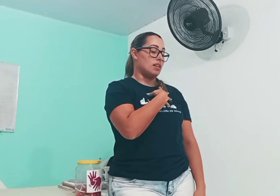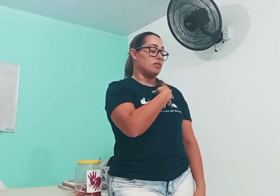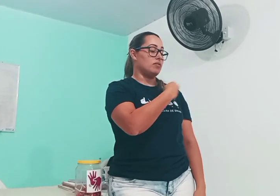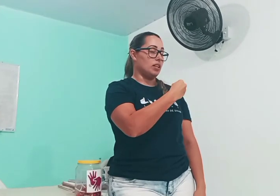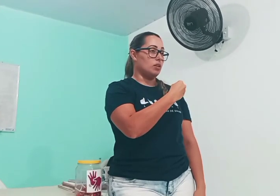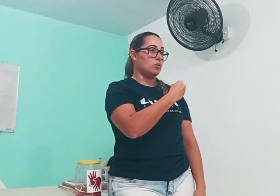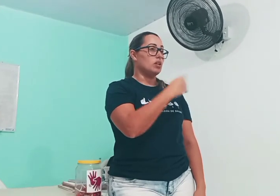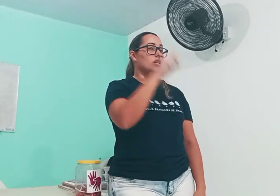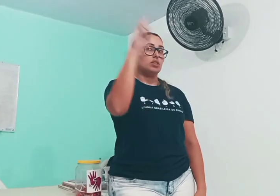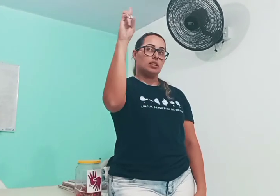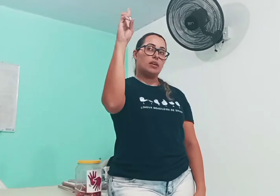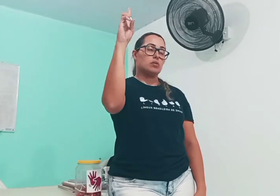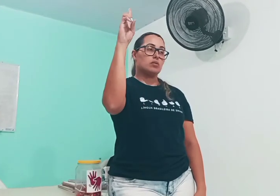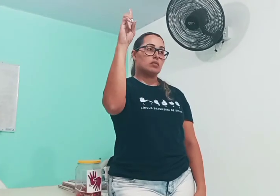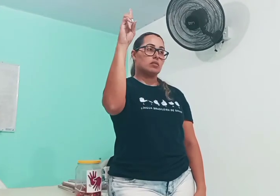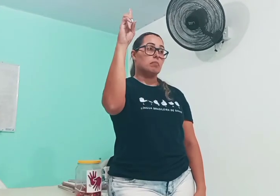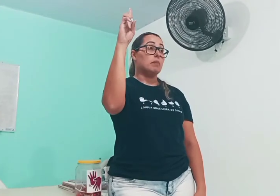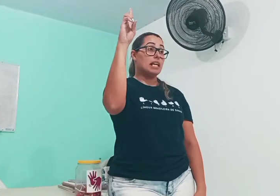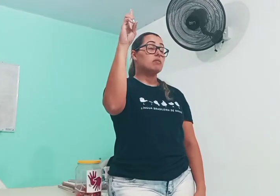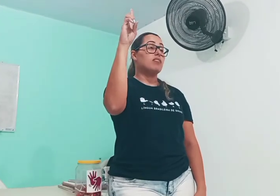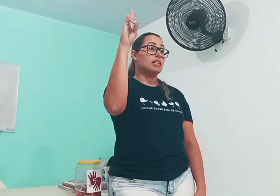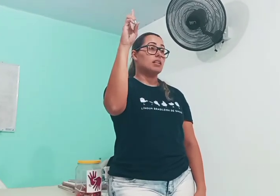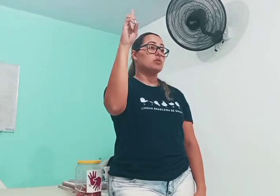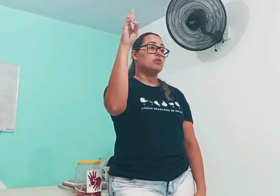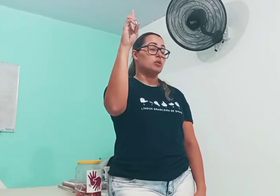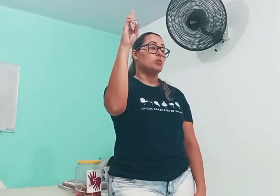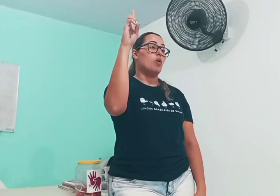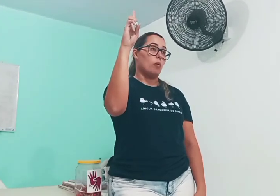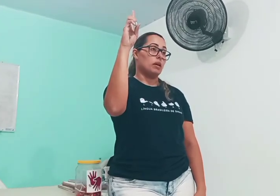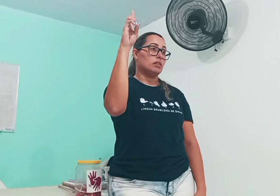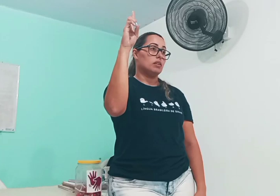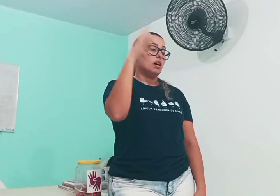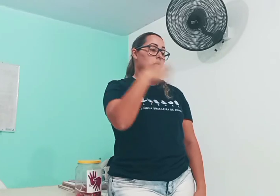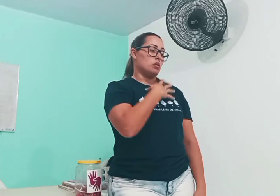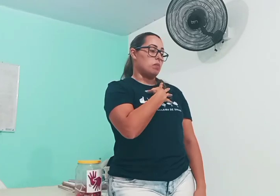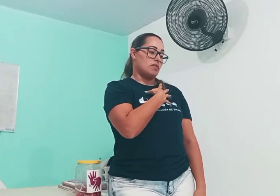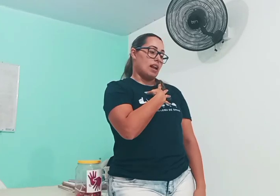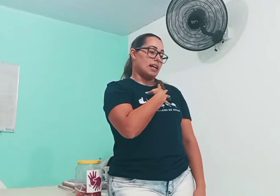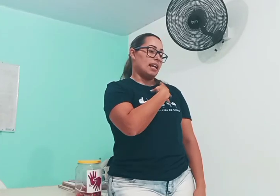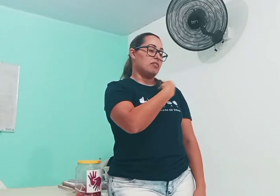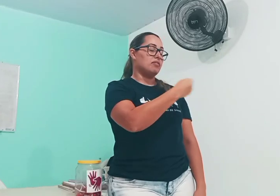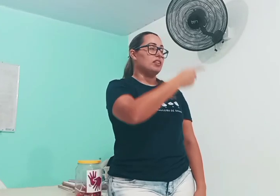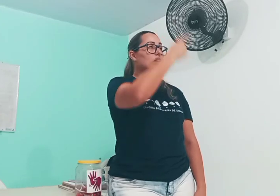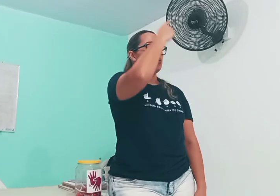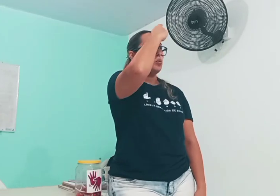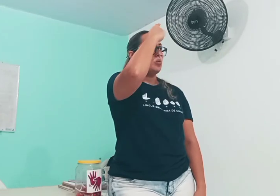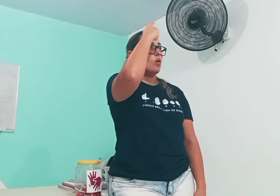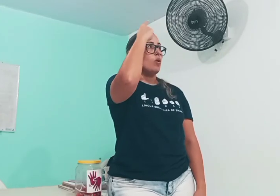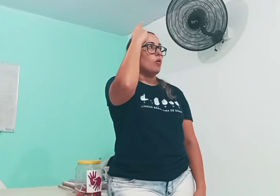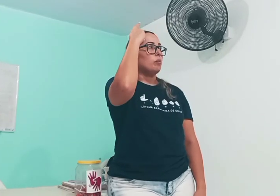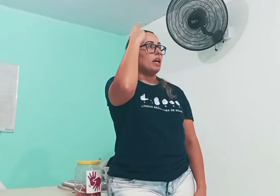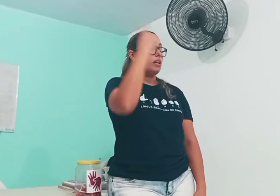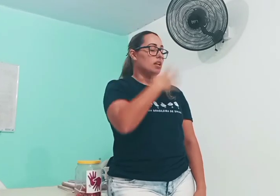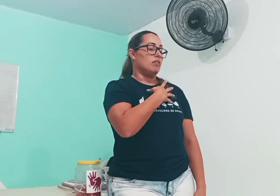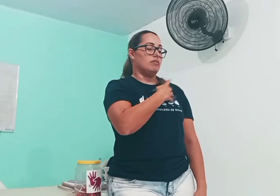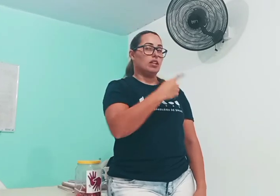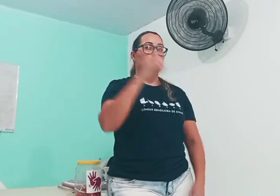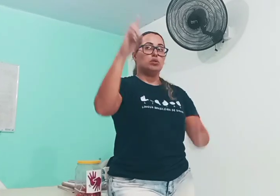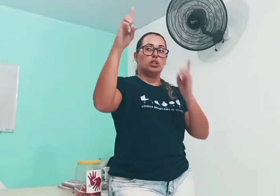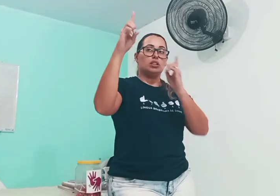fazer filho de Deus, mesmo falando filho do homem. Você não pode falar que ele é filho do homem, filho de